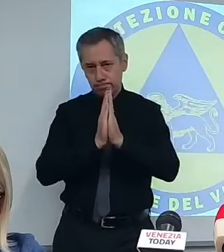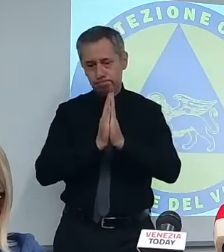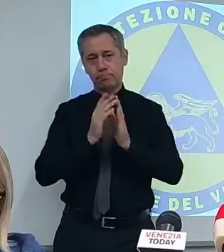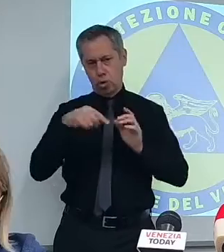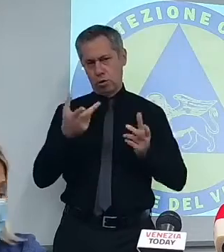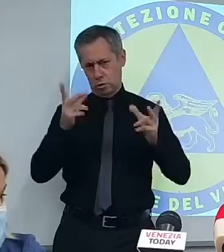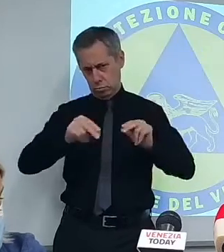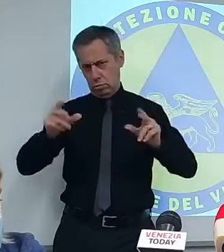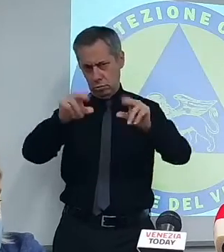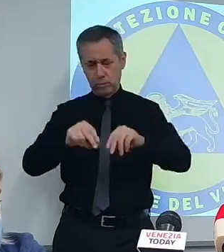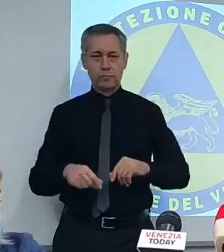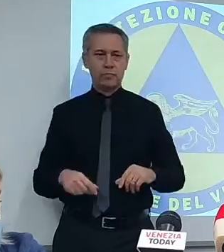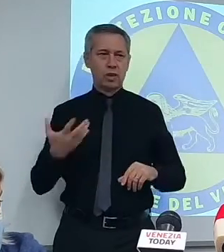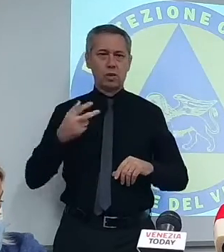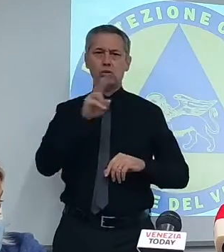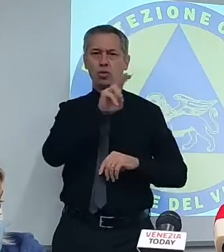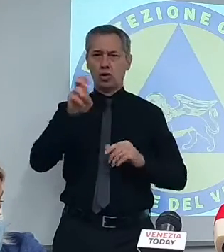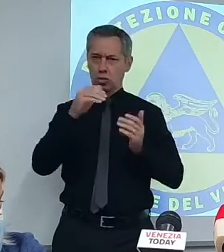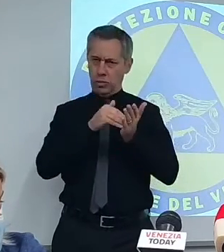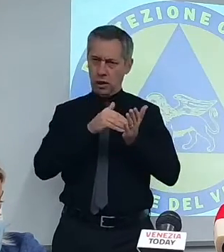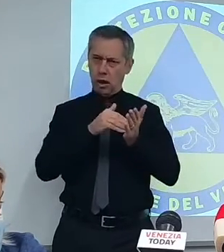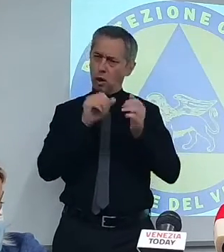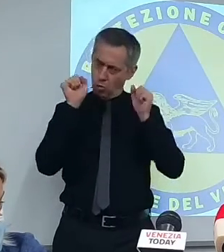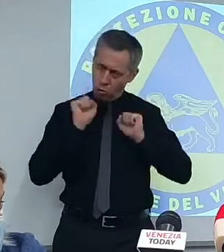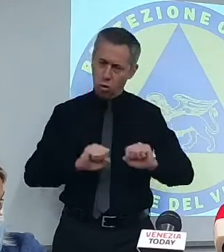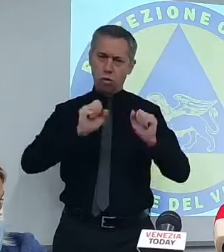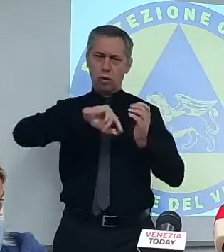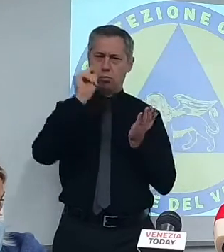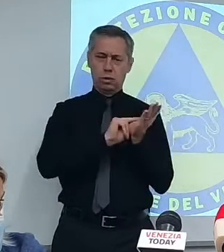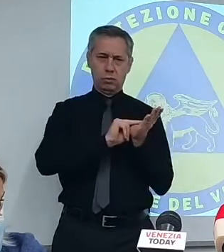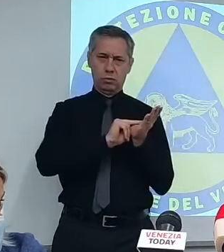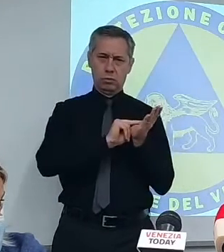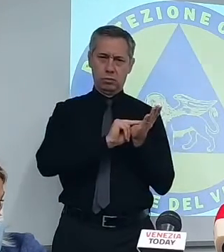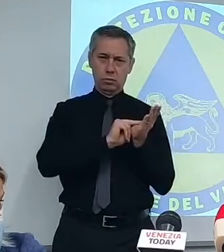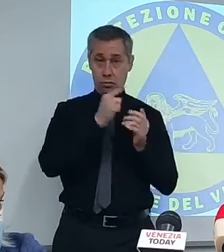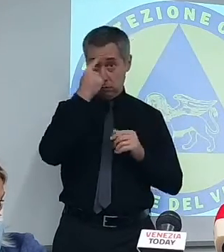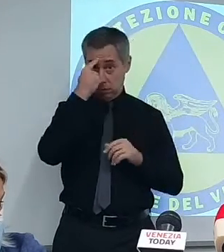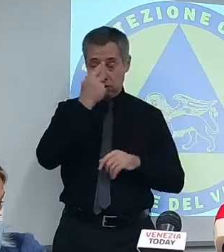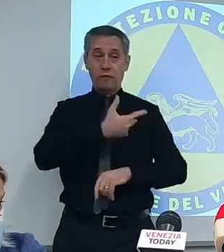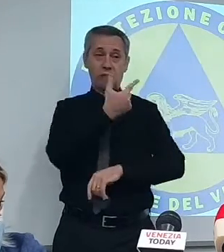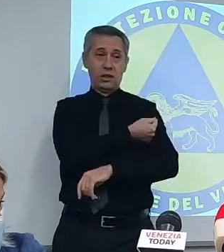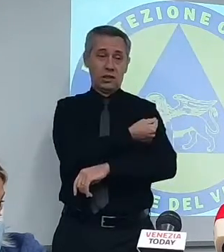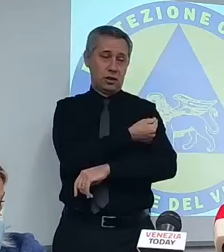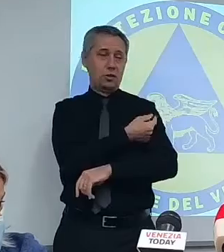noi abbiamo 200 mila prenotazioni vorrei ricordare che la vaccinazione resta volontaria